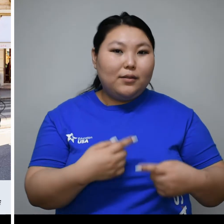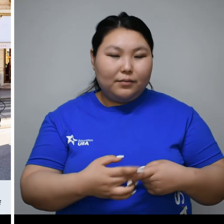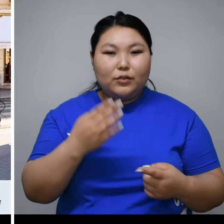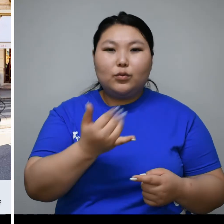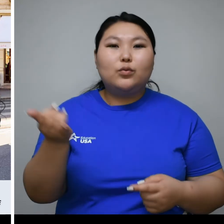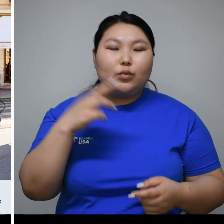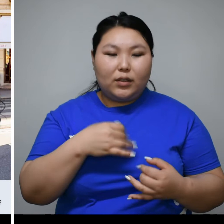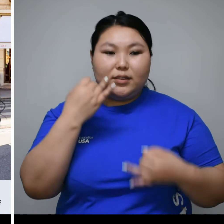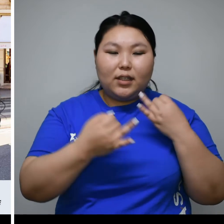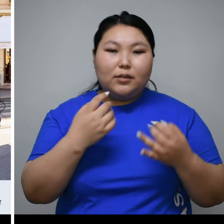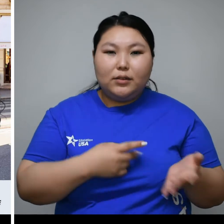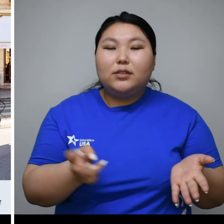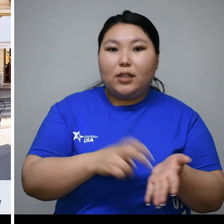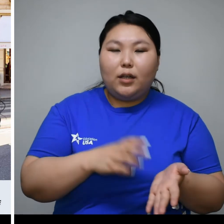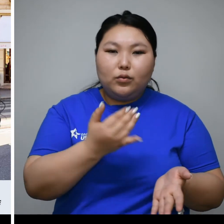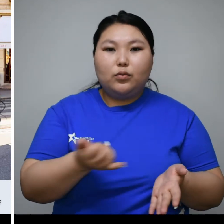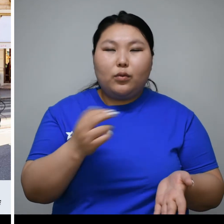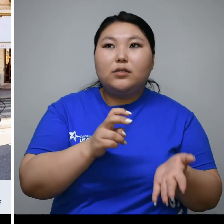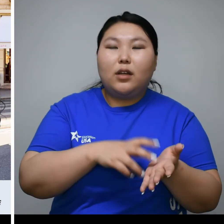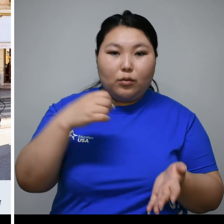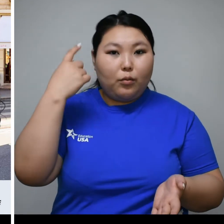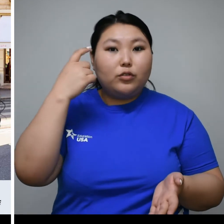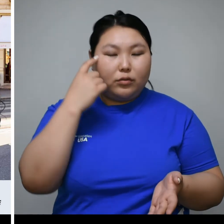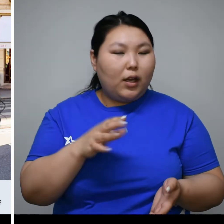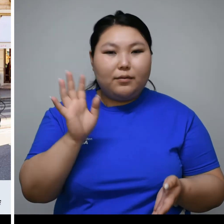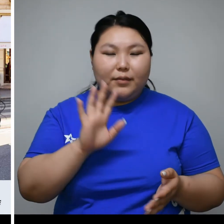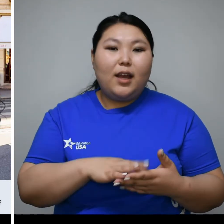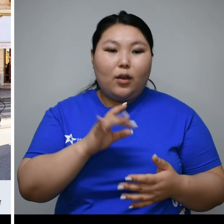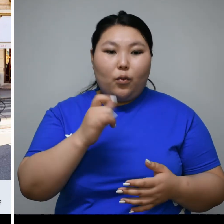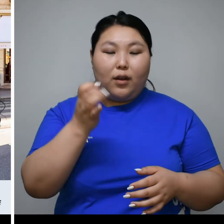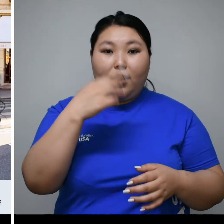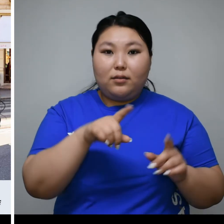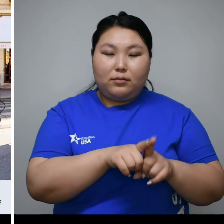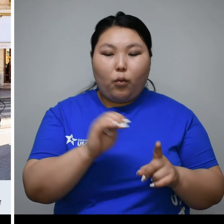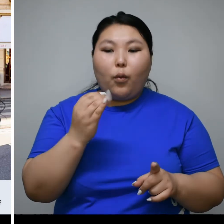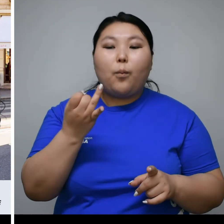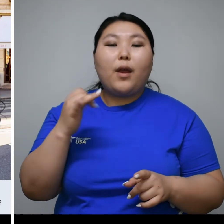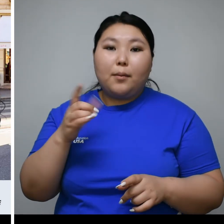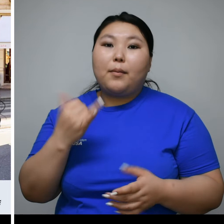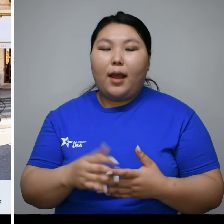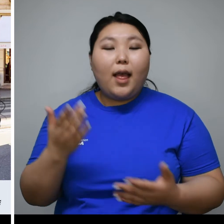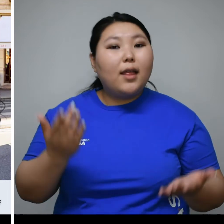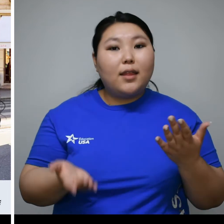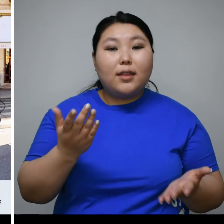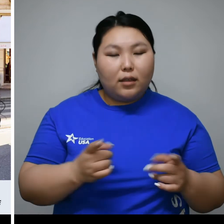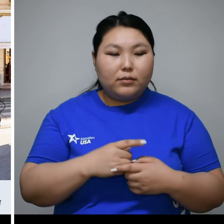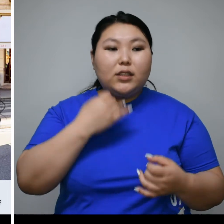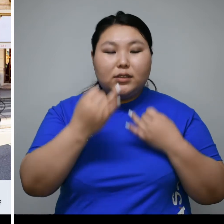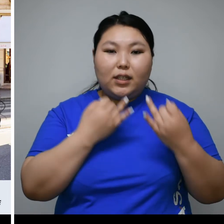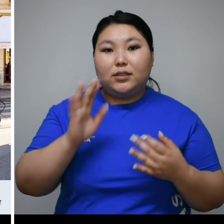гэсэн шууд ярилцлагандаа тэнцээр шууд тэнцчдэг гэж ойлгодог. Гэтэл Евроат ч гэсэн Fulbright ч бай аль аль